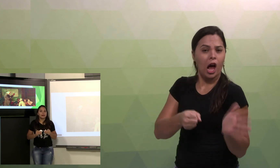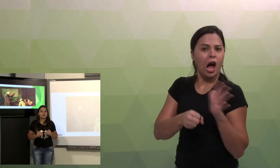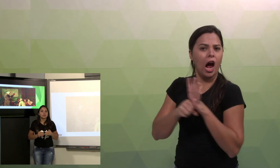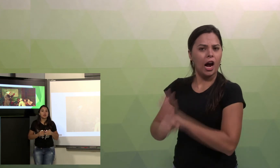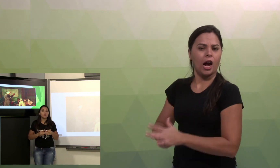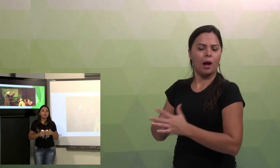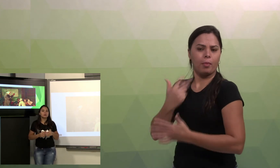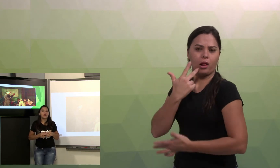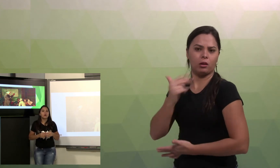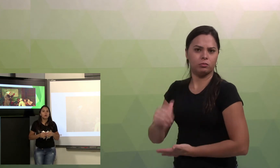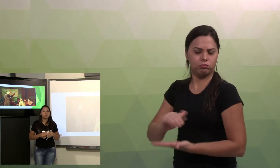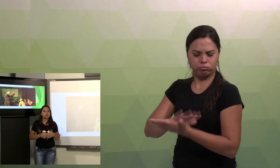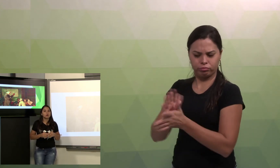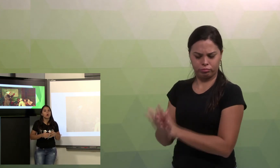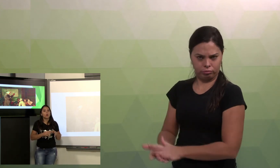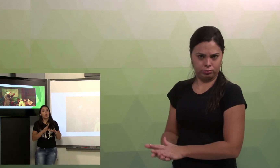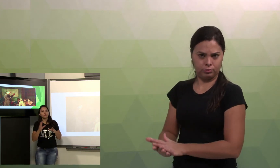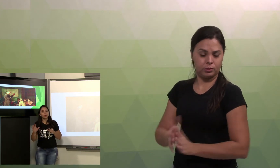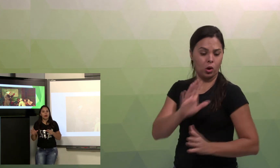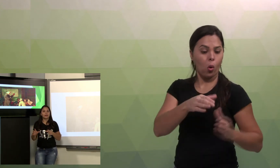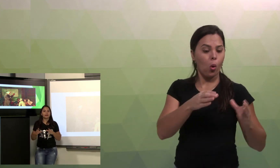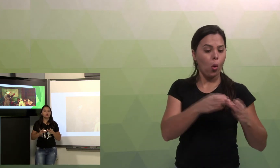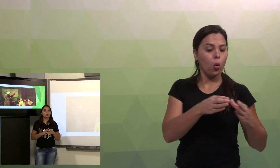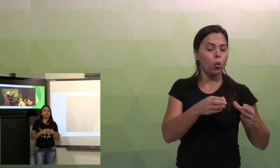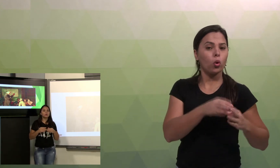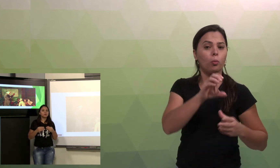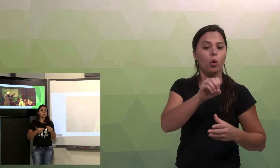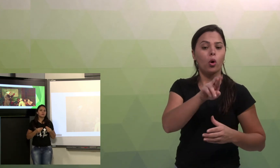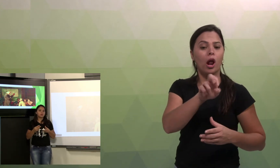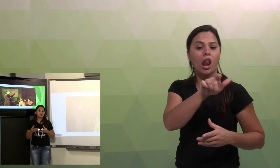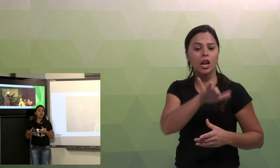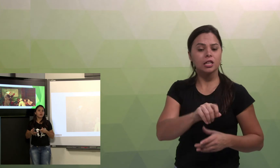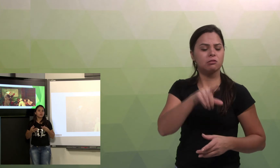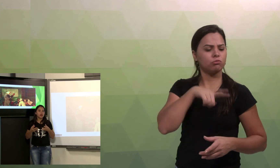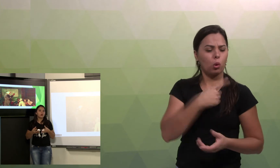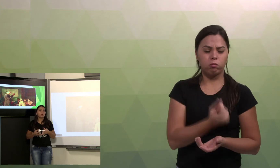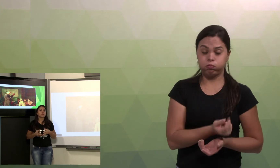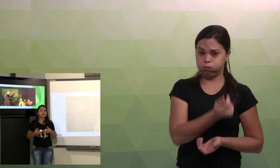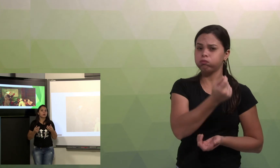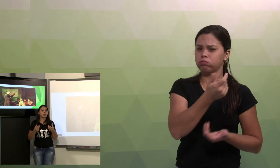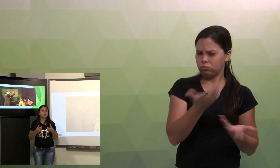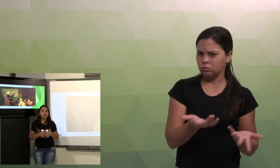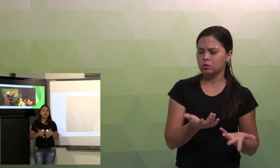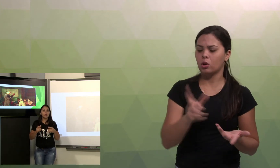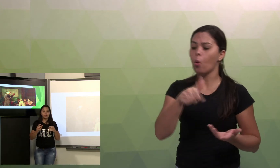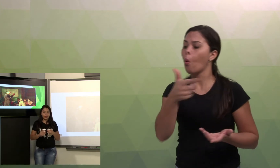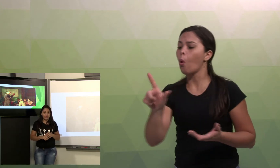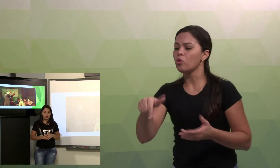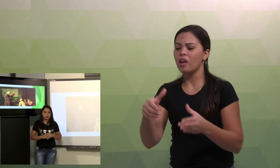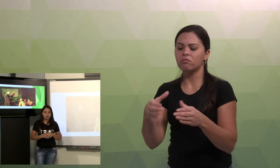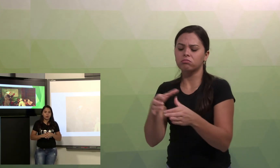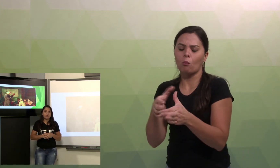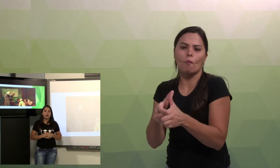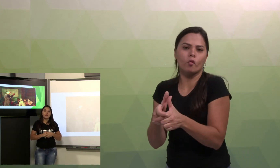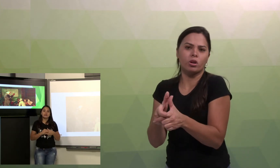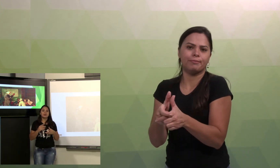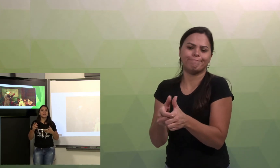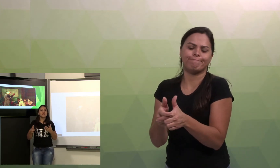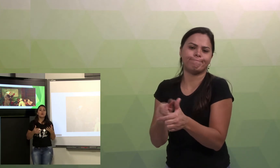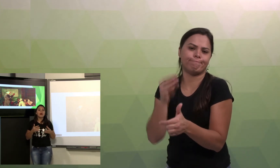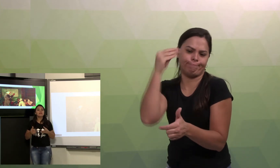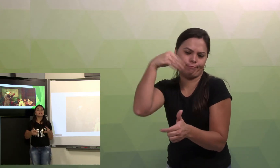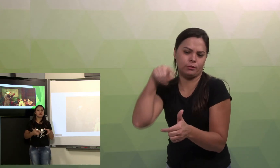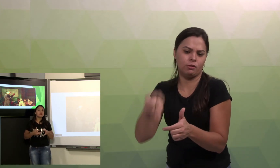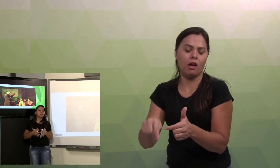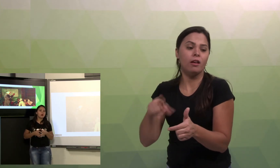grupo oralista tinha muitos recursos. O outro lado era um grupo desprovido de recursos, era um grupo menor, enfraquecido. E eles